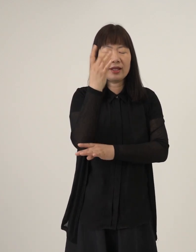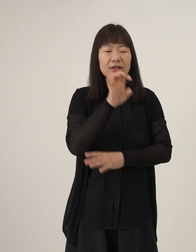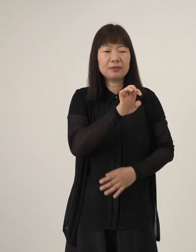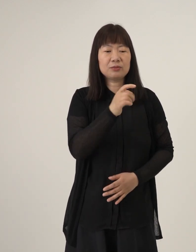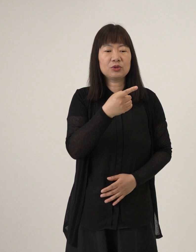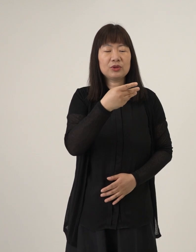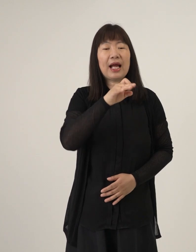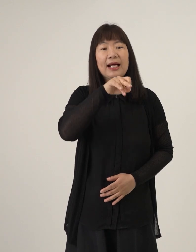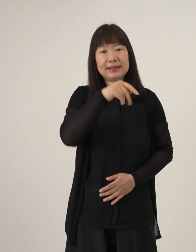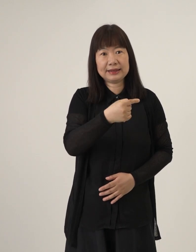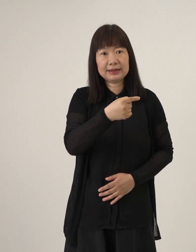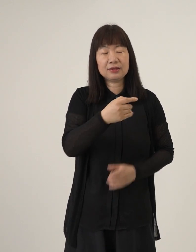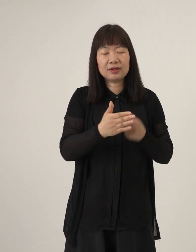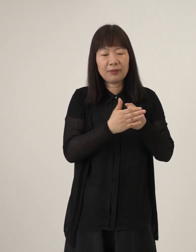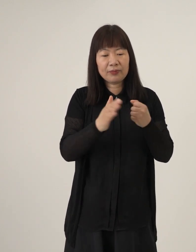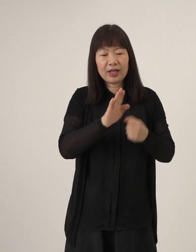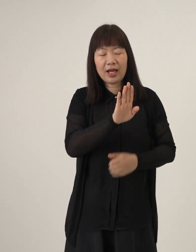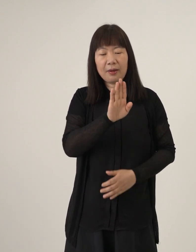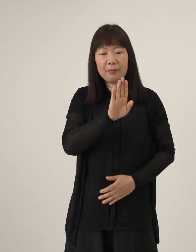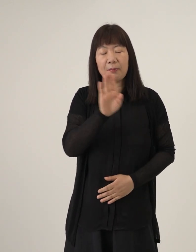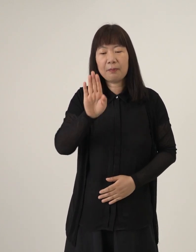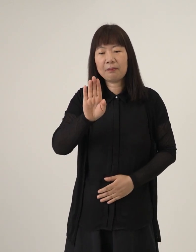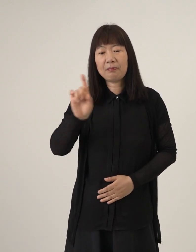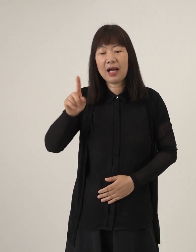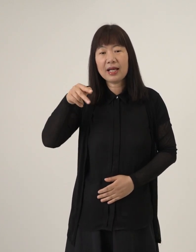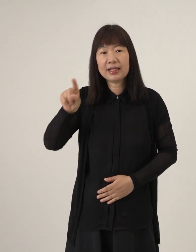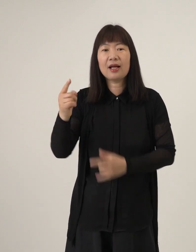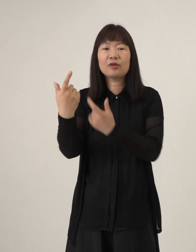우리말식 표현이고 원래는 페르시아.